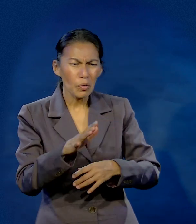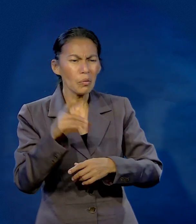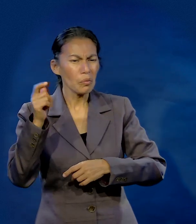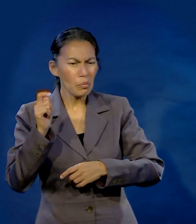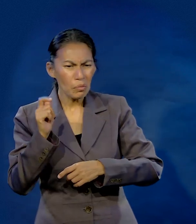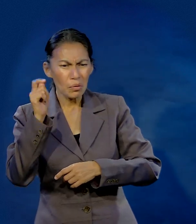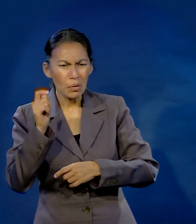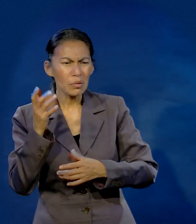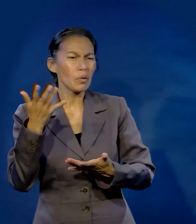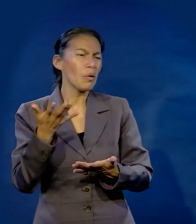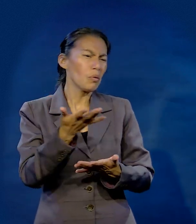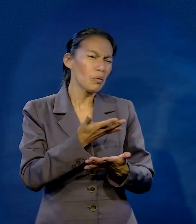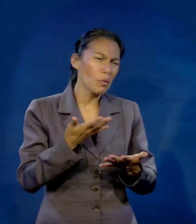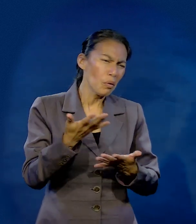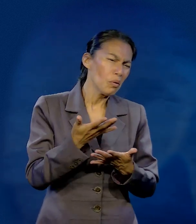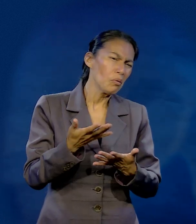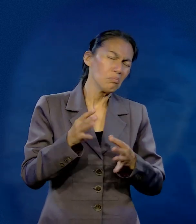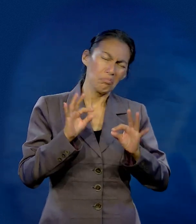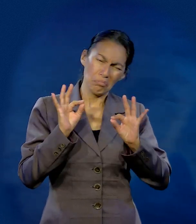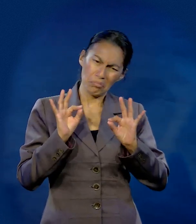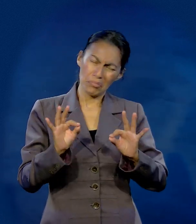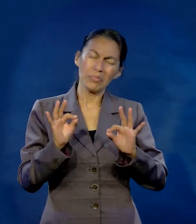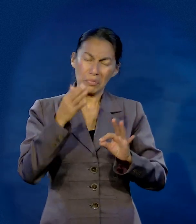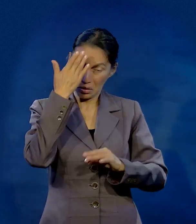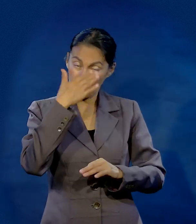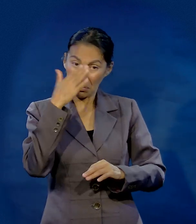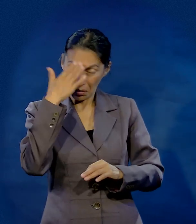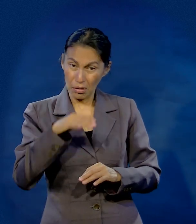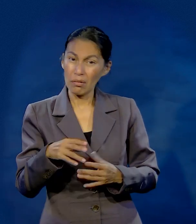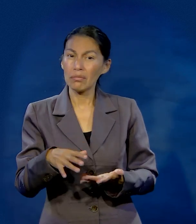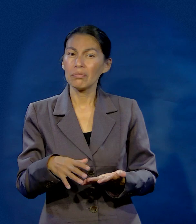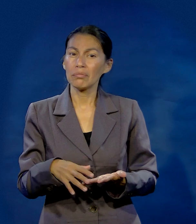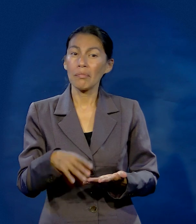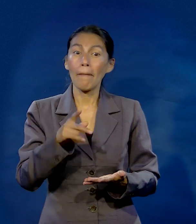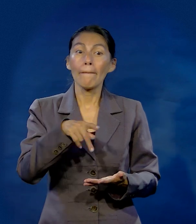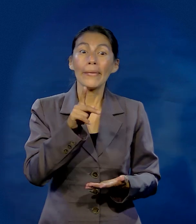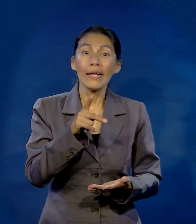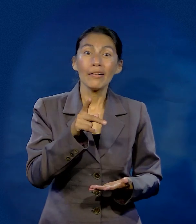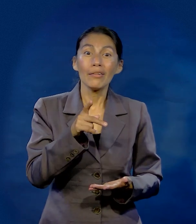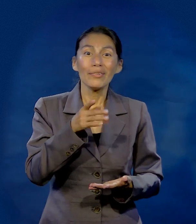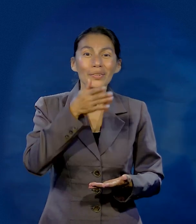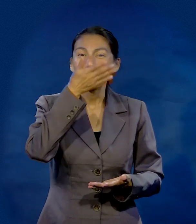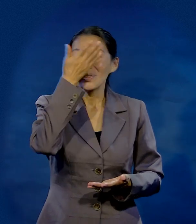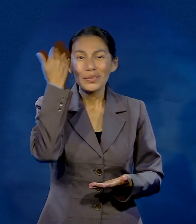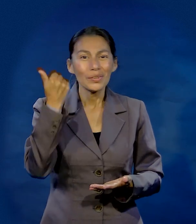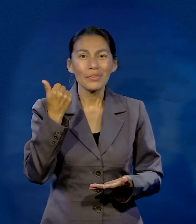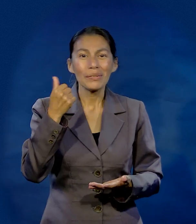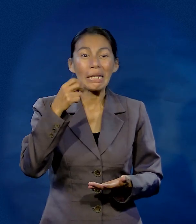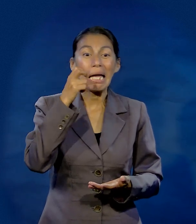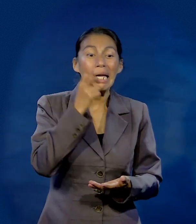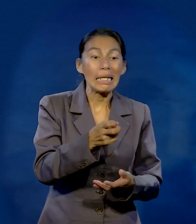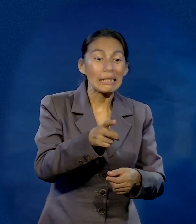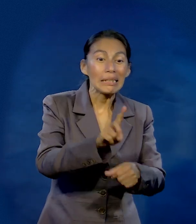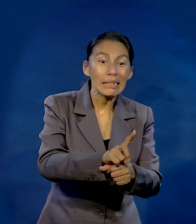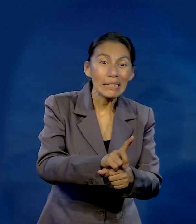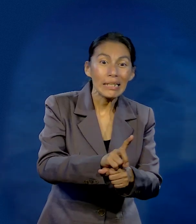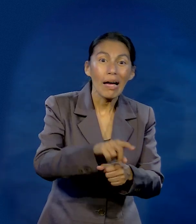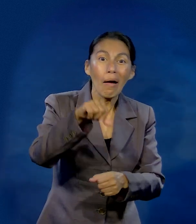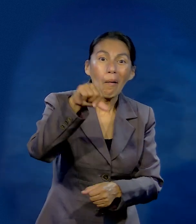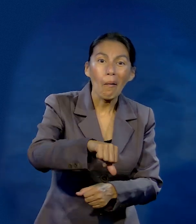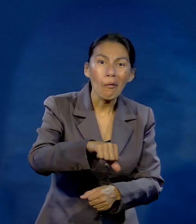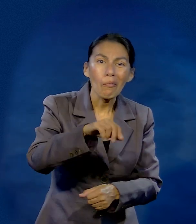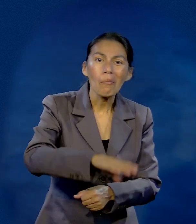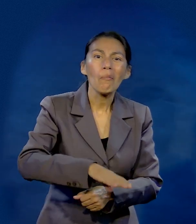sabe que este era un necio porque no sabía que ese día se iba a morir o sea sabía de todo sabía de previsión